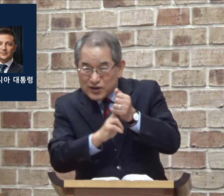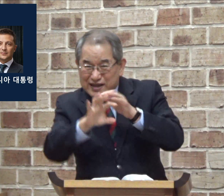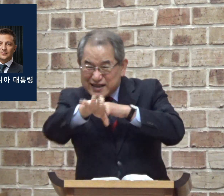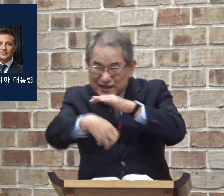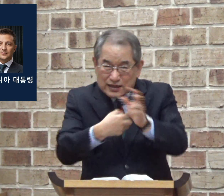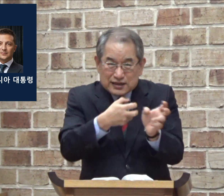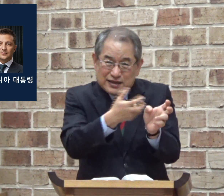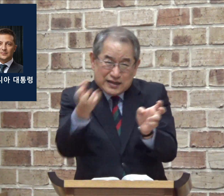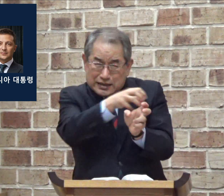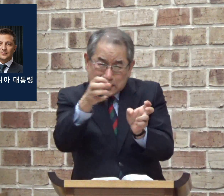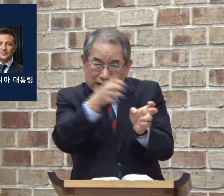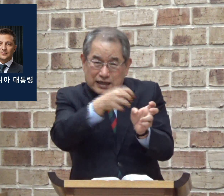아프간 대통령이